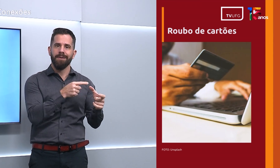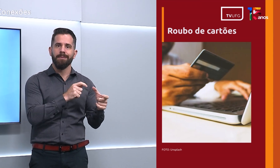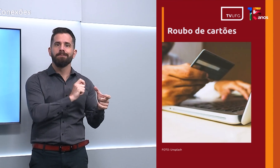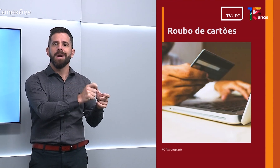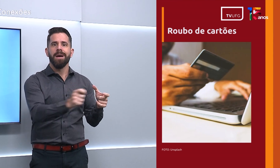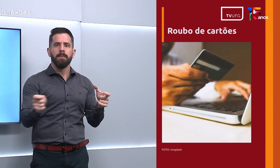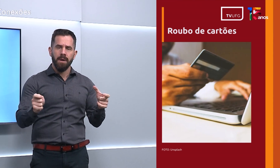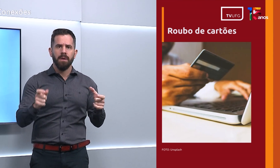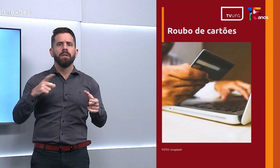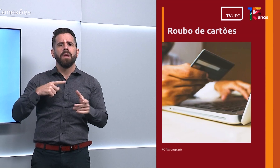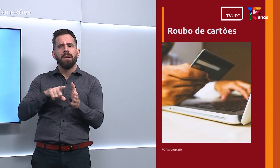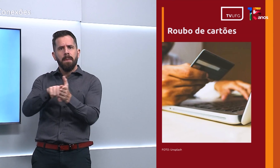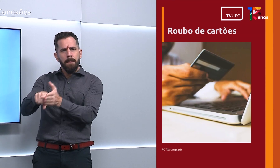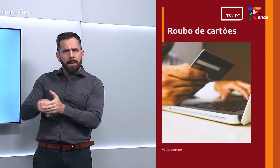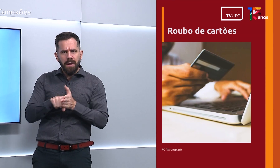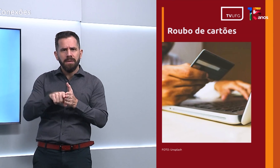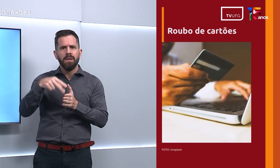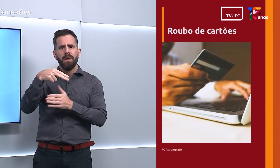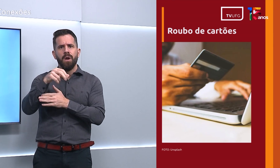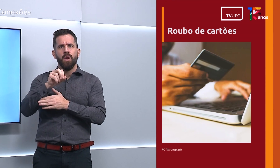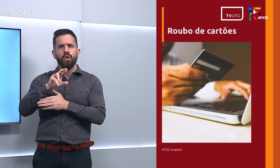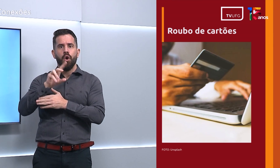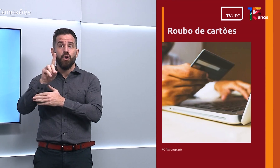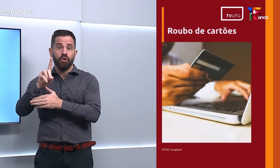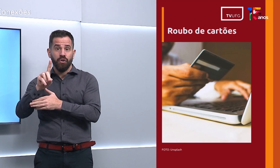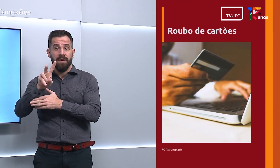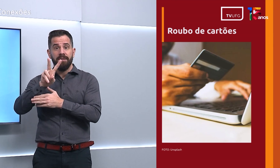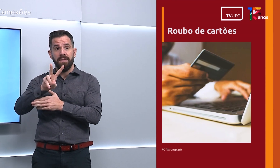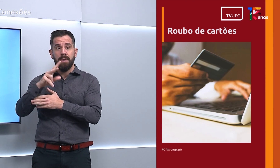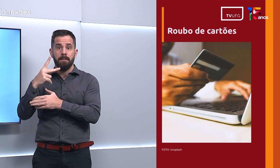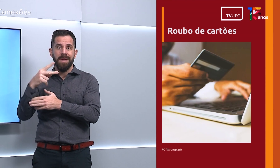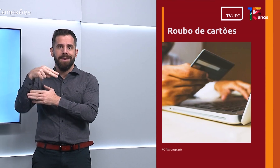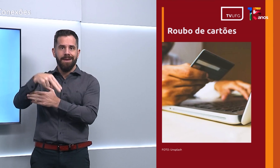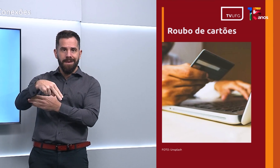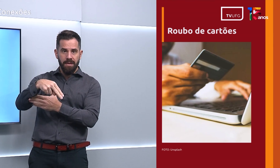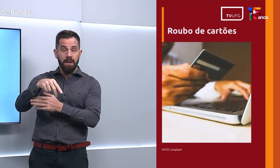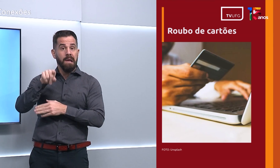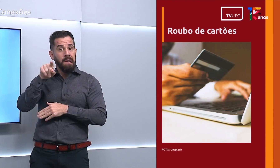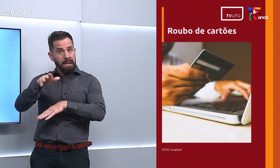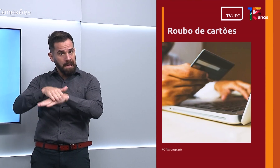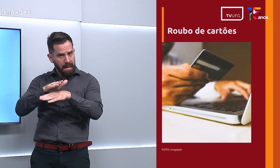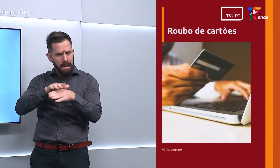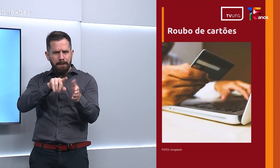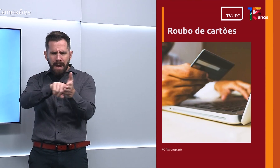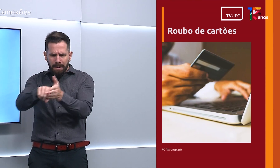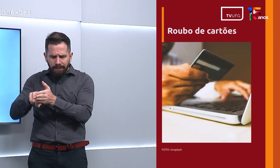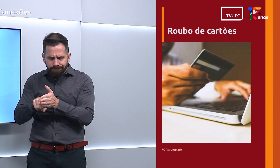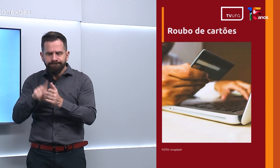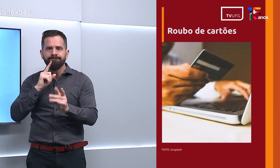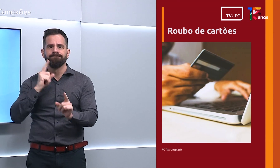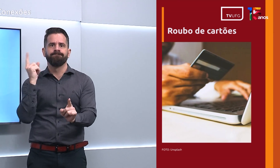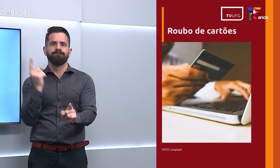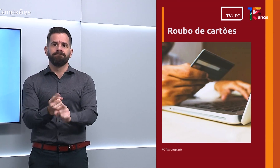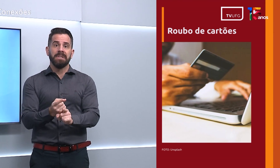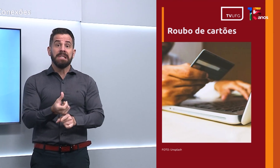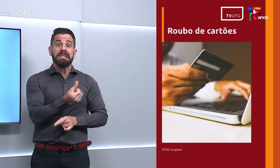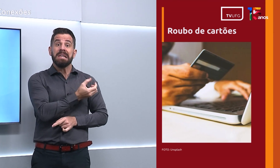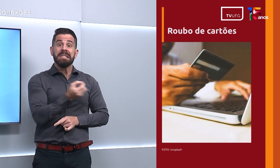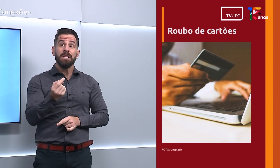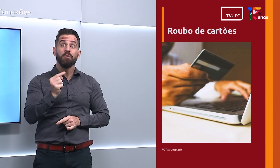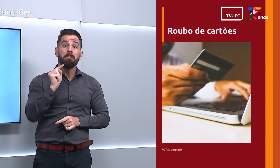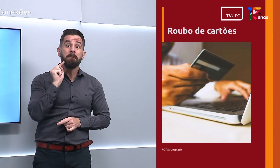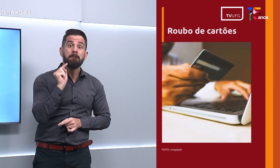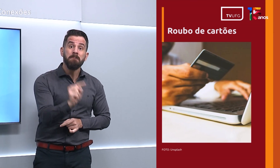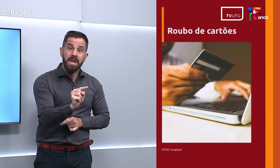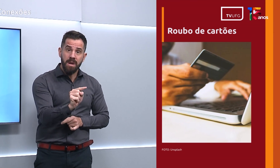uma pesquisa feita pela NordVPN. Os dados apontam que mais de 600 mil cartões